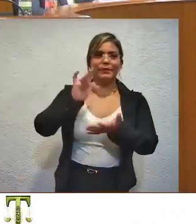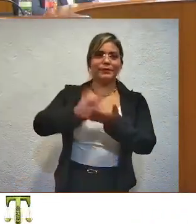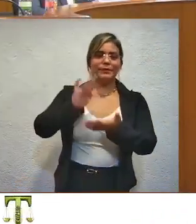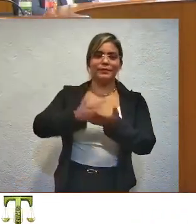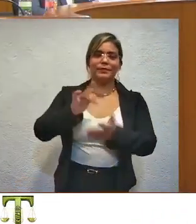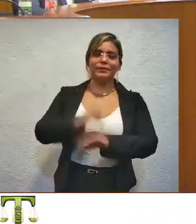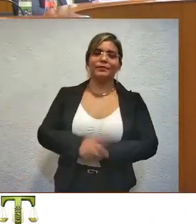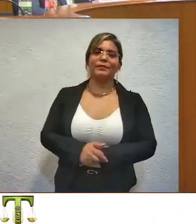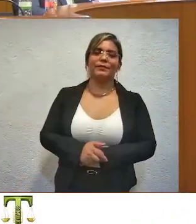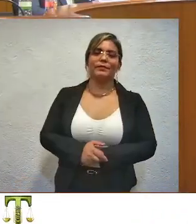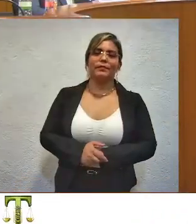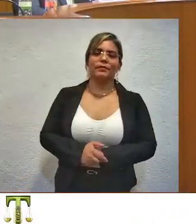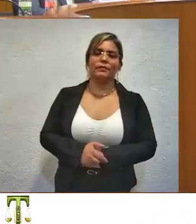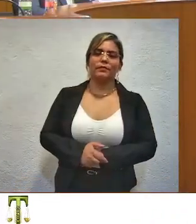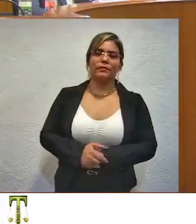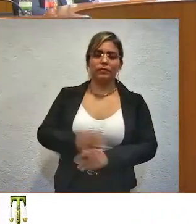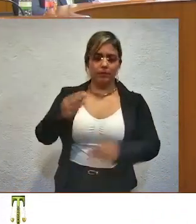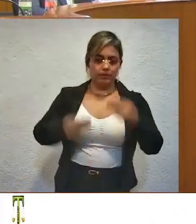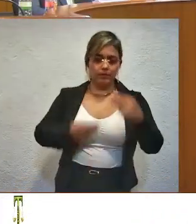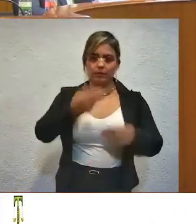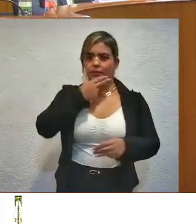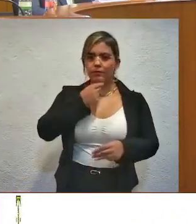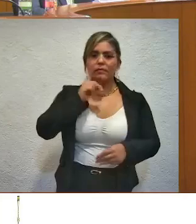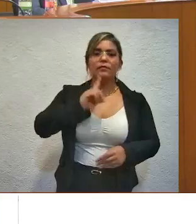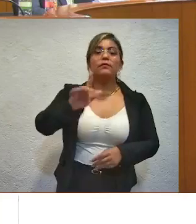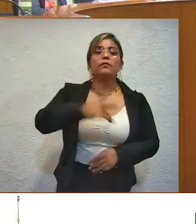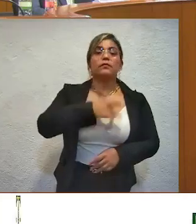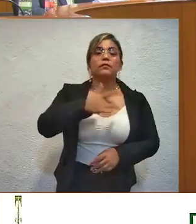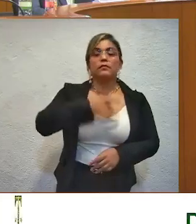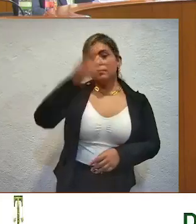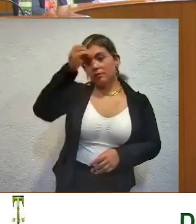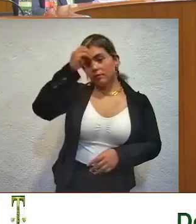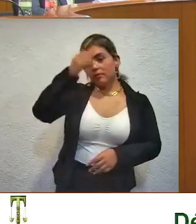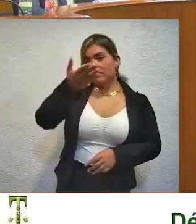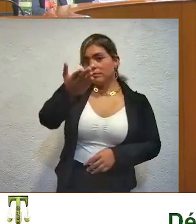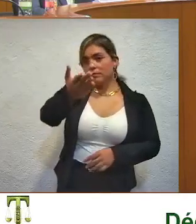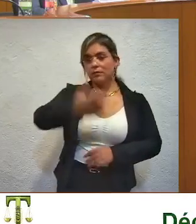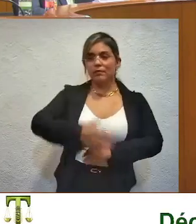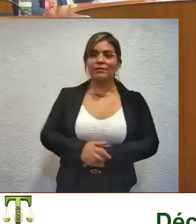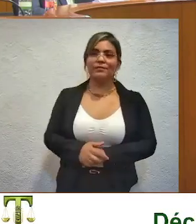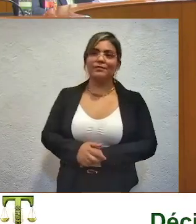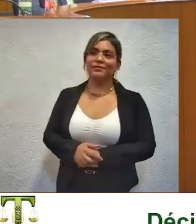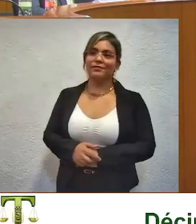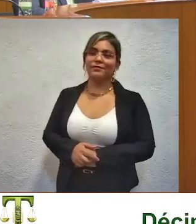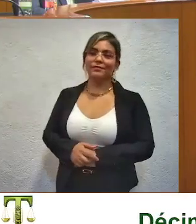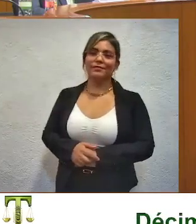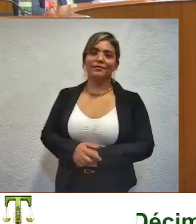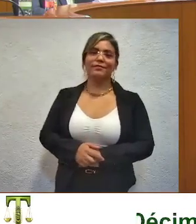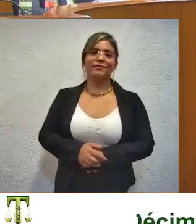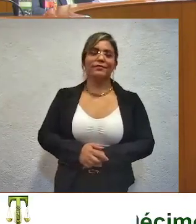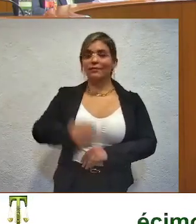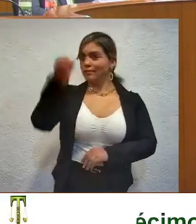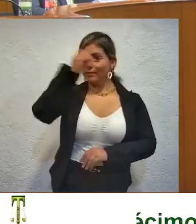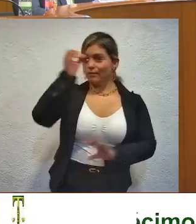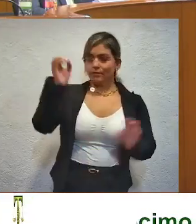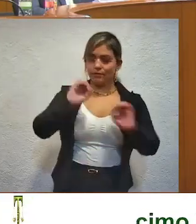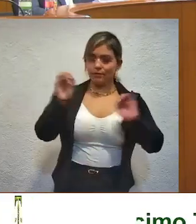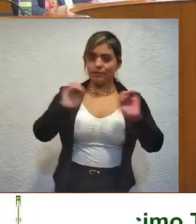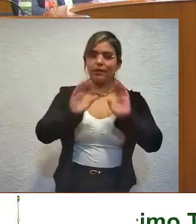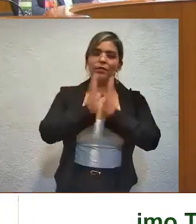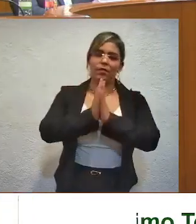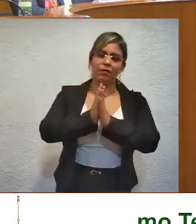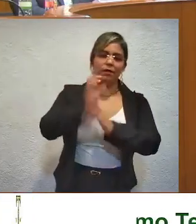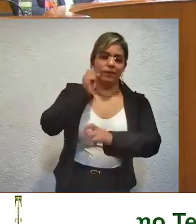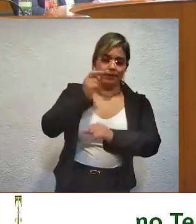general. Magistrada, magistrados, está a nuestra consideración el proyecto del que se ha dado cuenta. No habiendo comentarios al